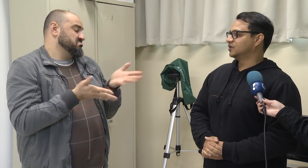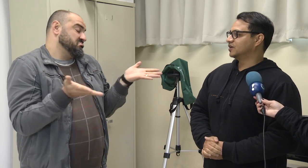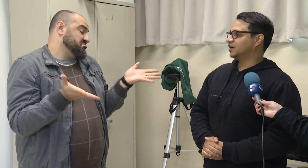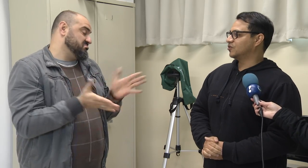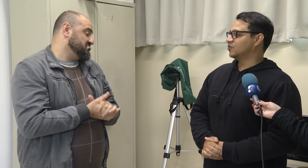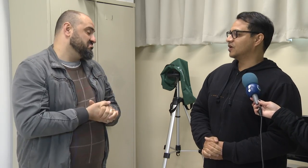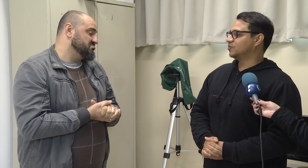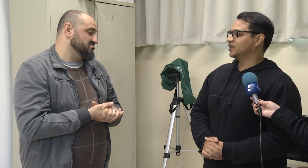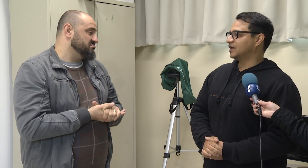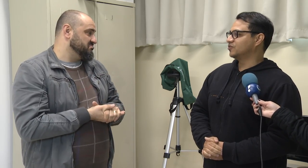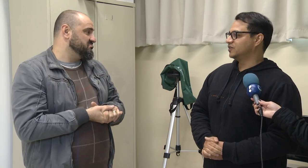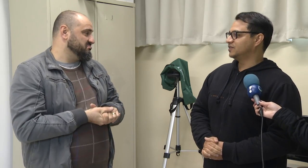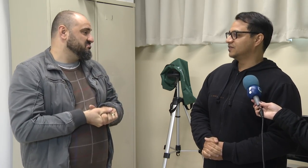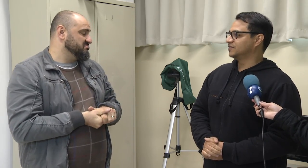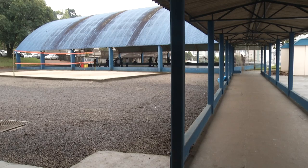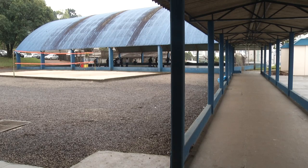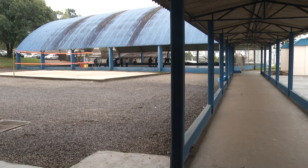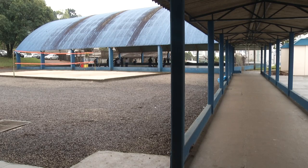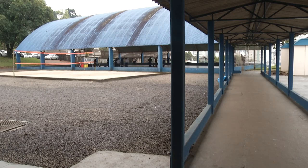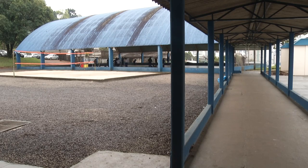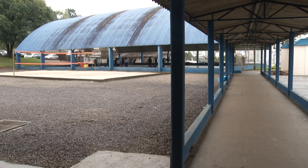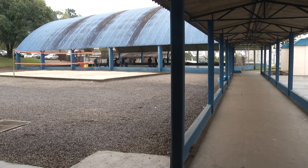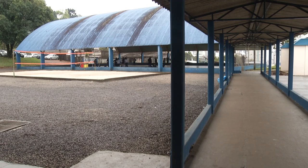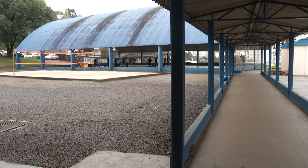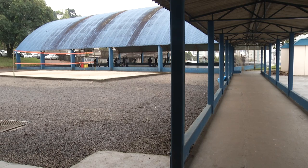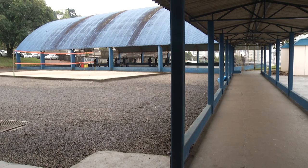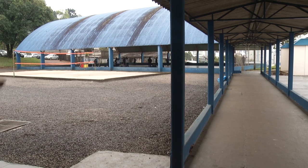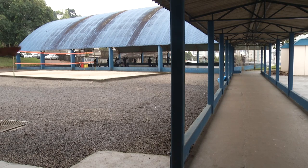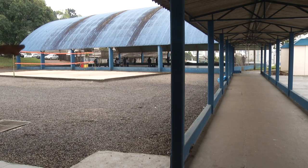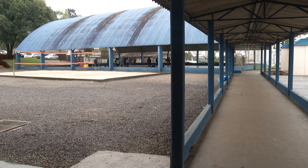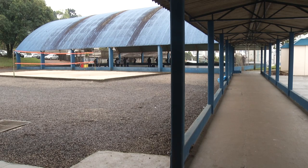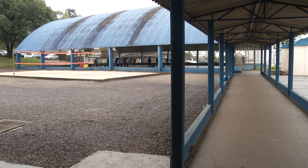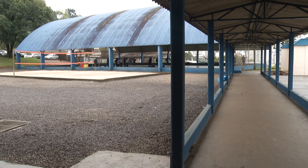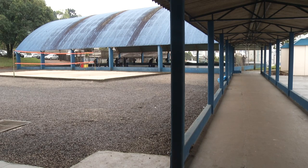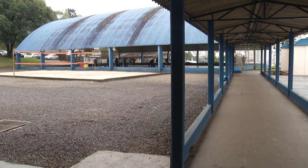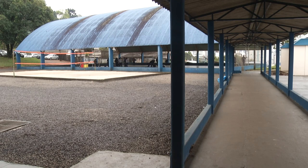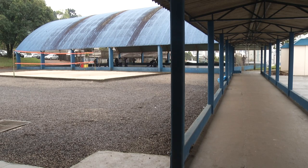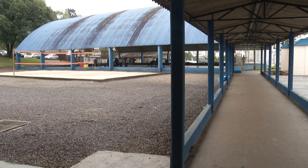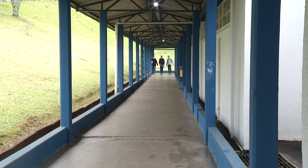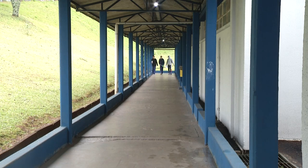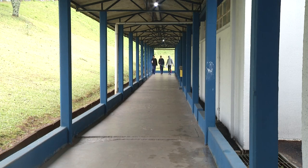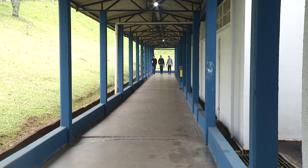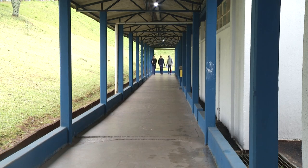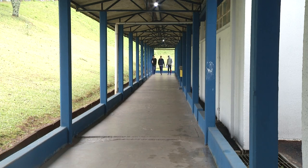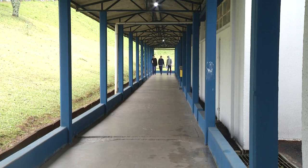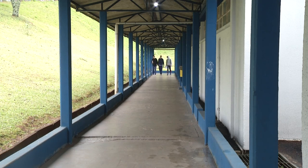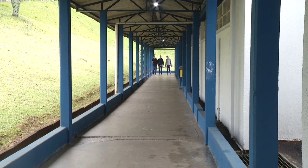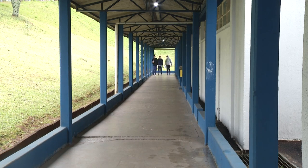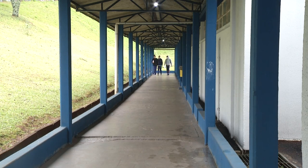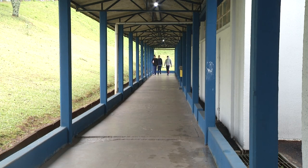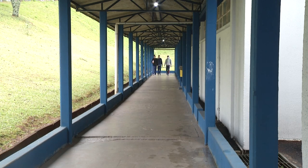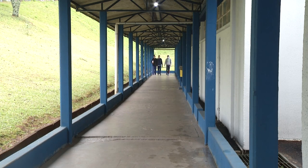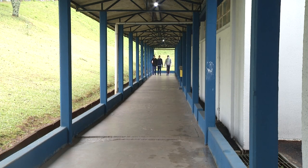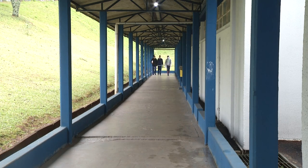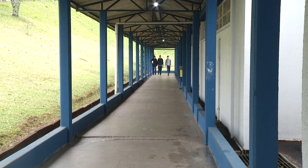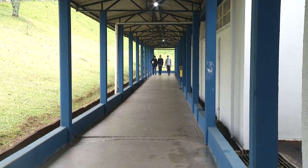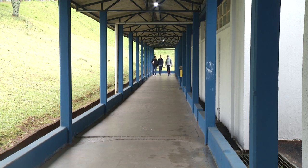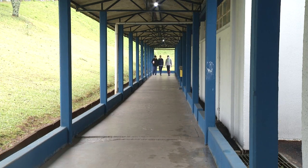é com a comunidade ouvinte é muito importante ajuda da comunidade na Luta pelos direitos das pessoas com perda auditiva